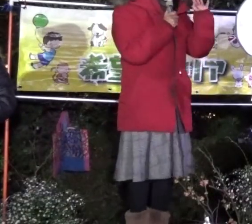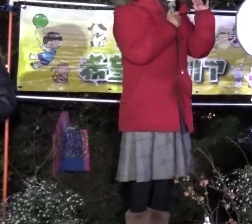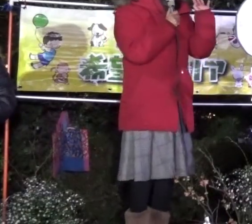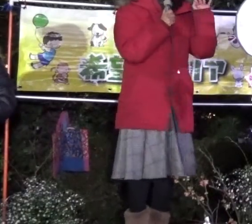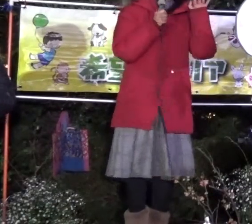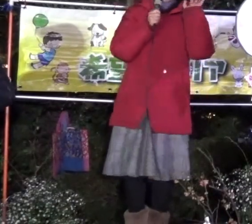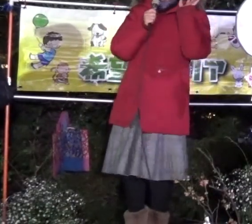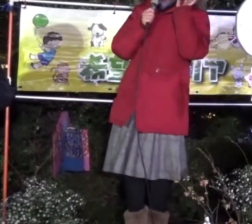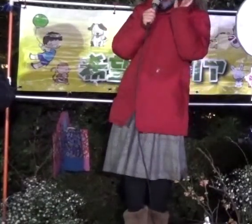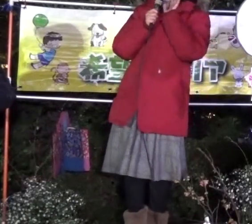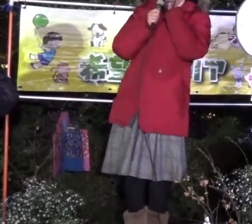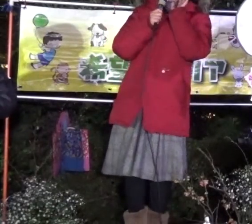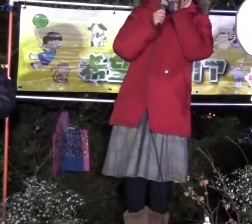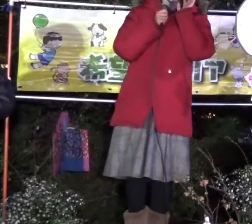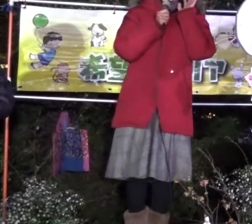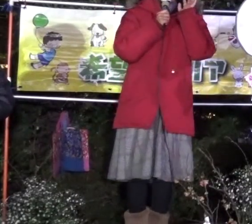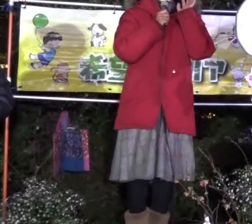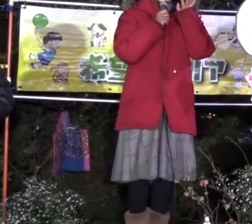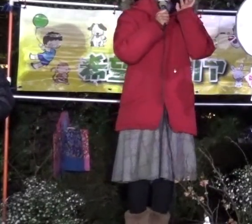から官邸前で、